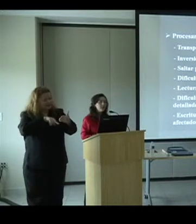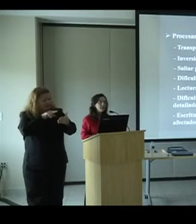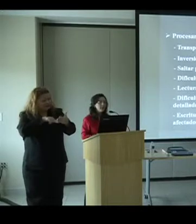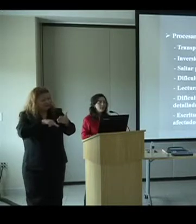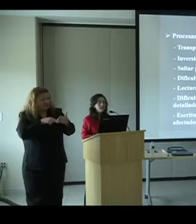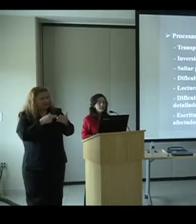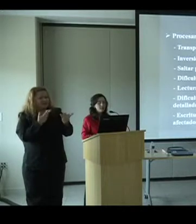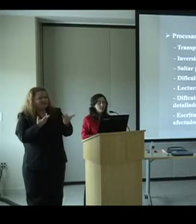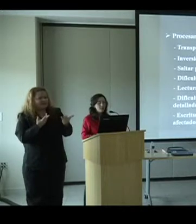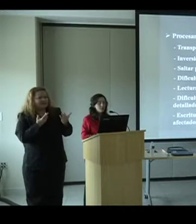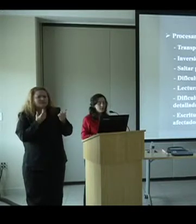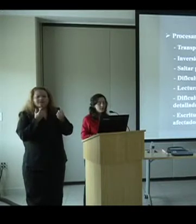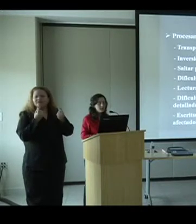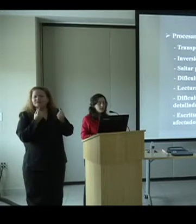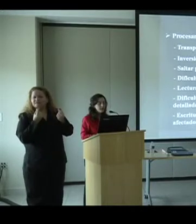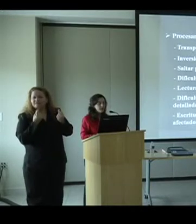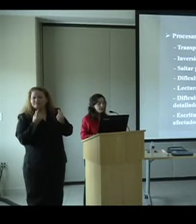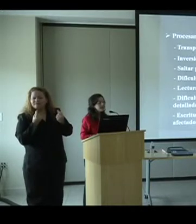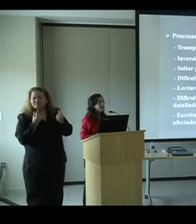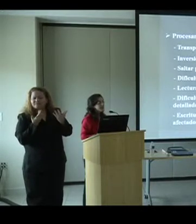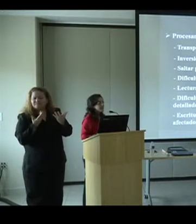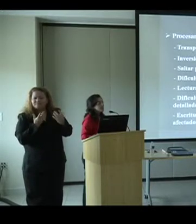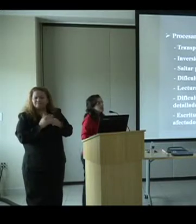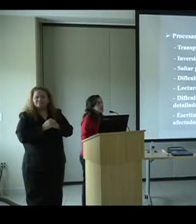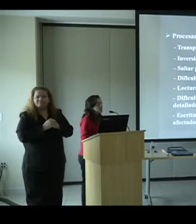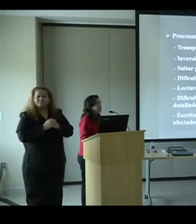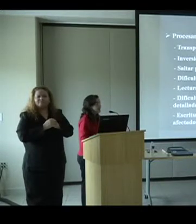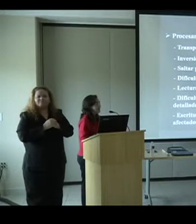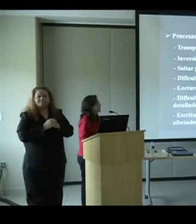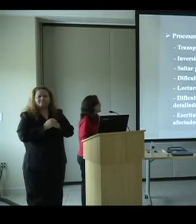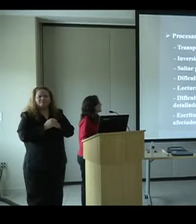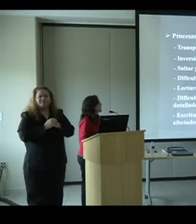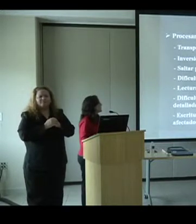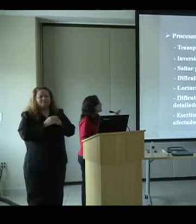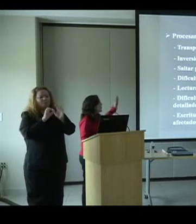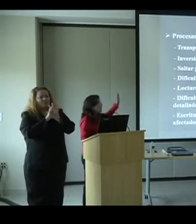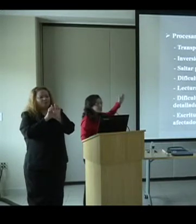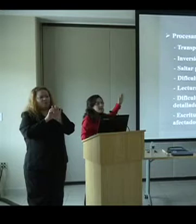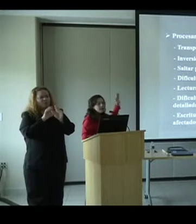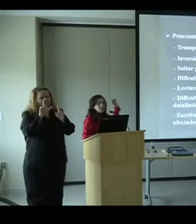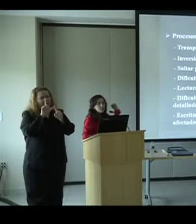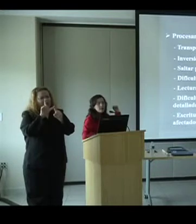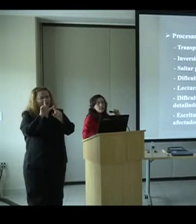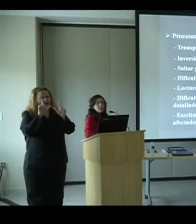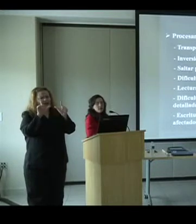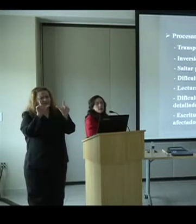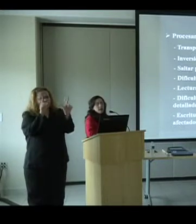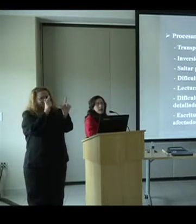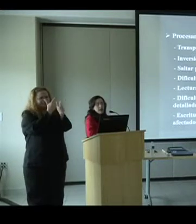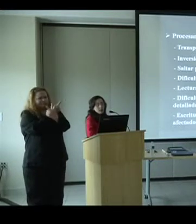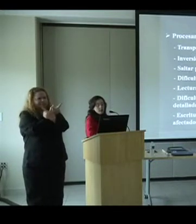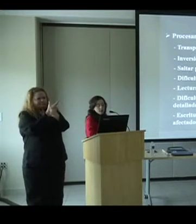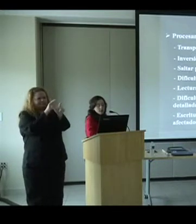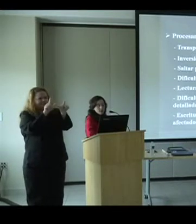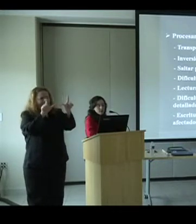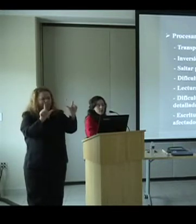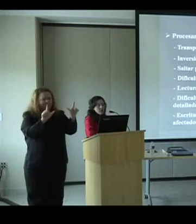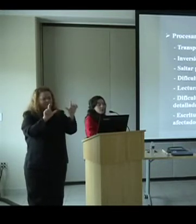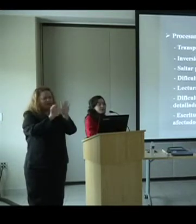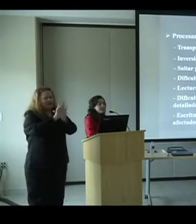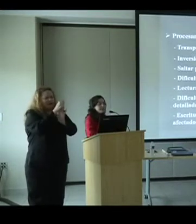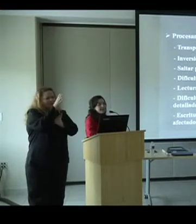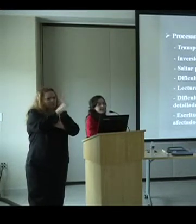qué vamos a ver en este tipo de problemas pues la transposición de letras y yo les puse unos ejemplitos a los lados